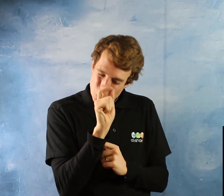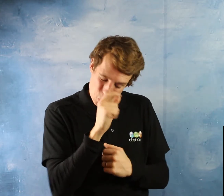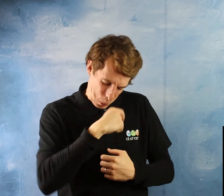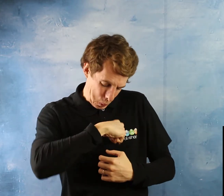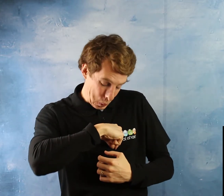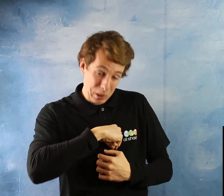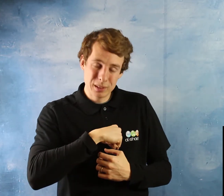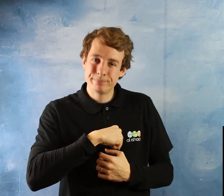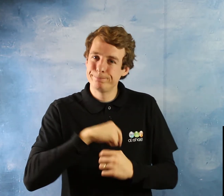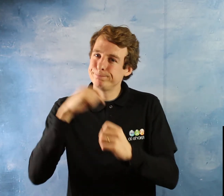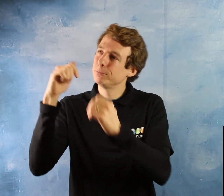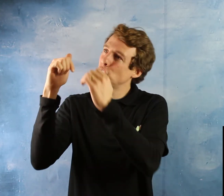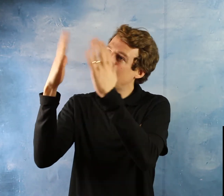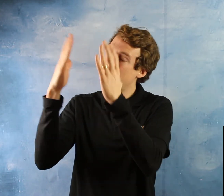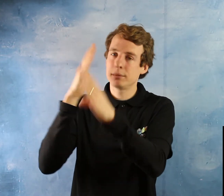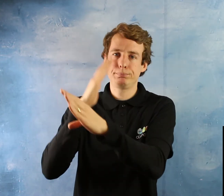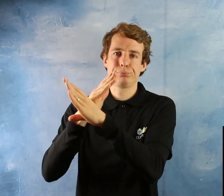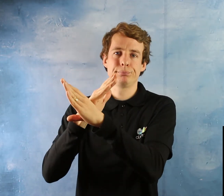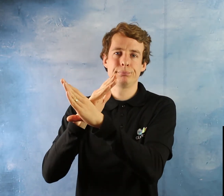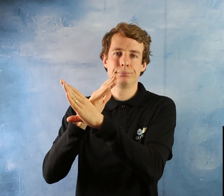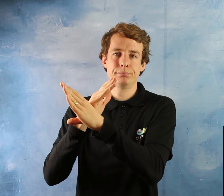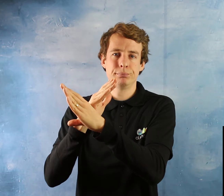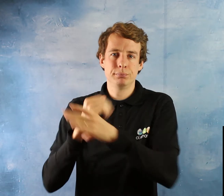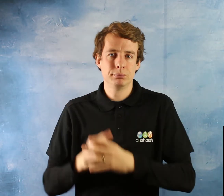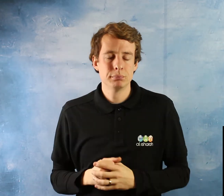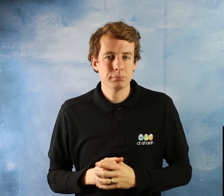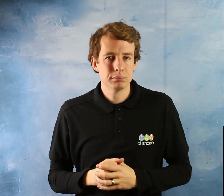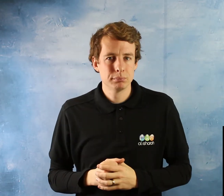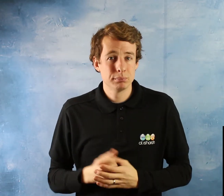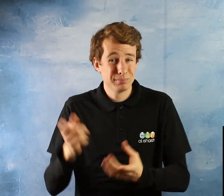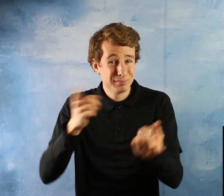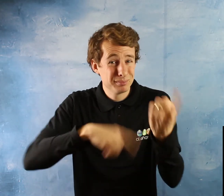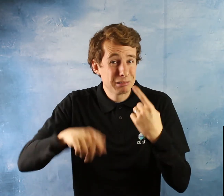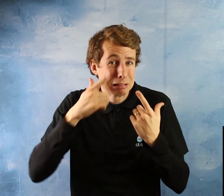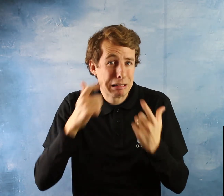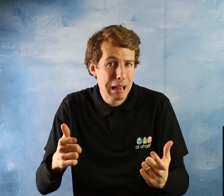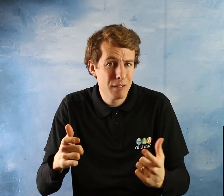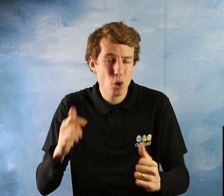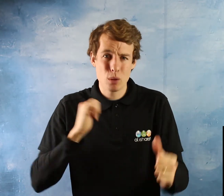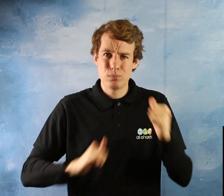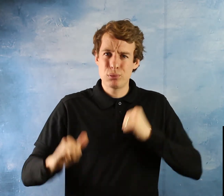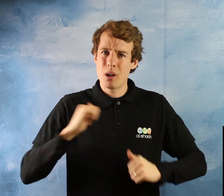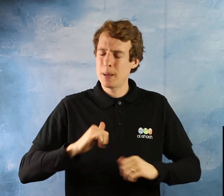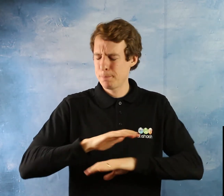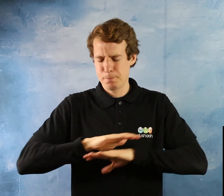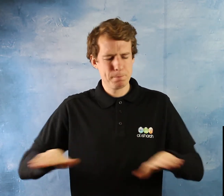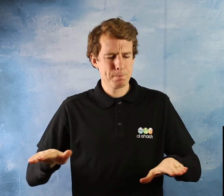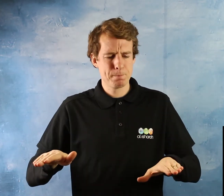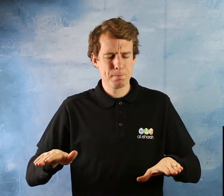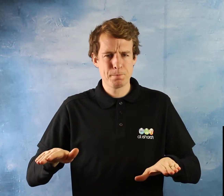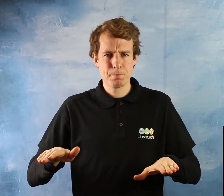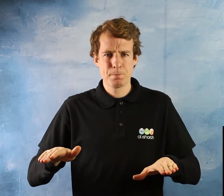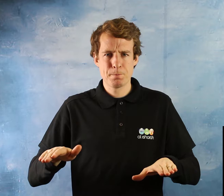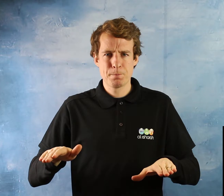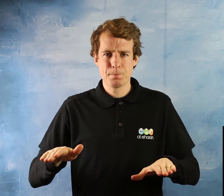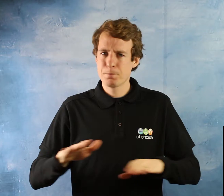So we have to be very careful. Imam al-Awza'i rahmatullah alayhi said, أفضل الأعمال الورع